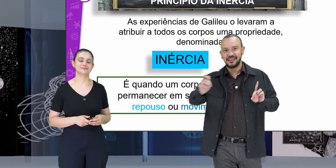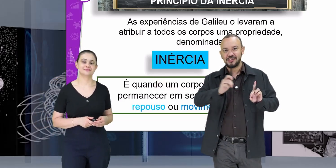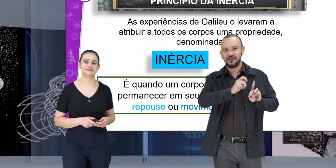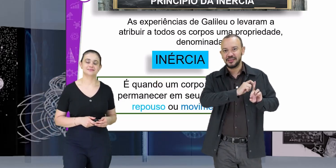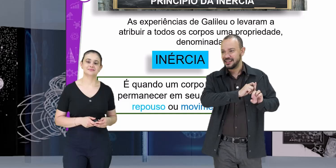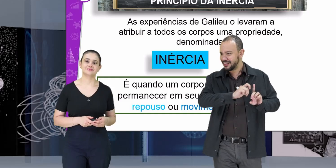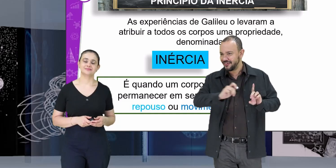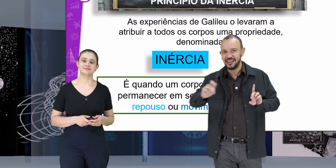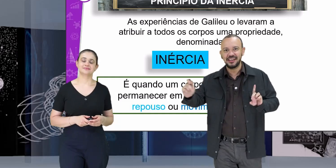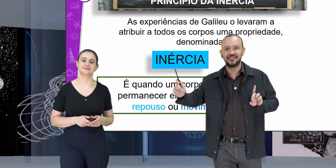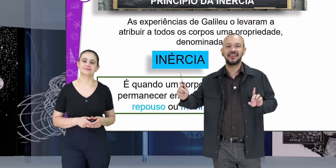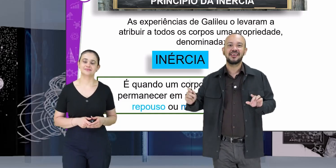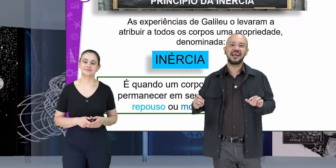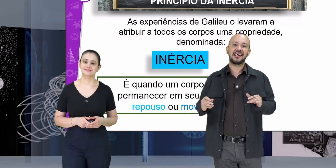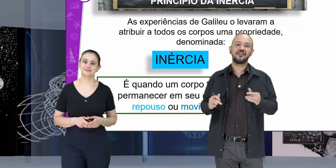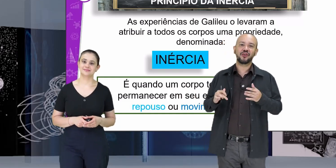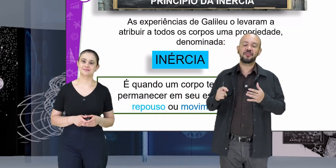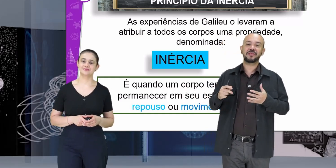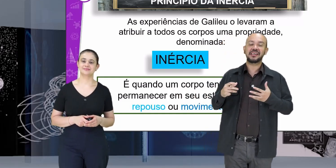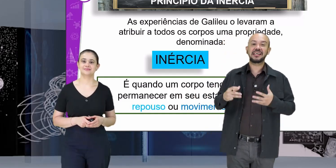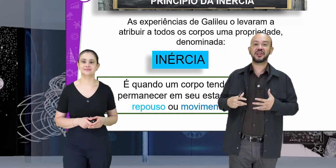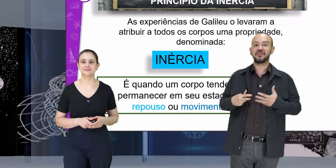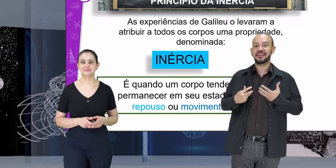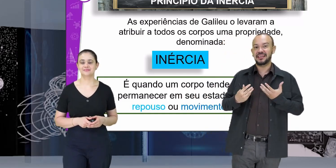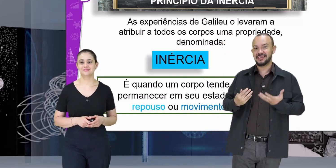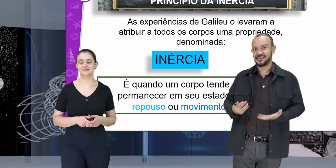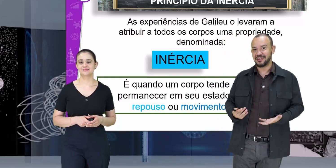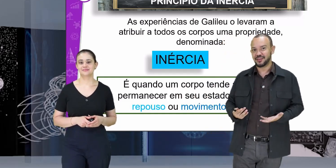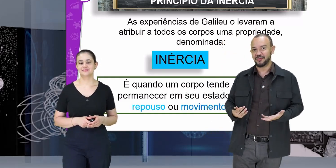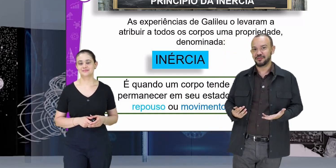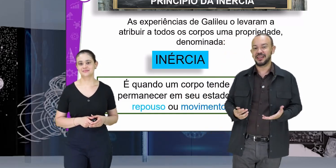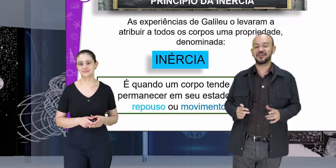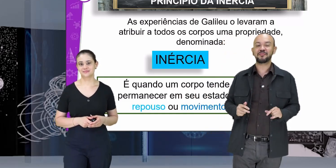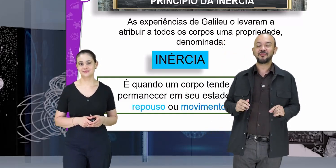aula de educação física, está correndo. O corpo tende a manter esse